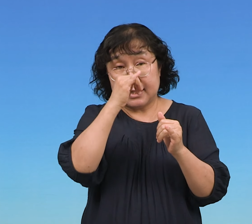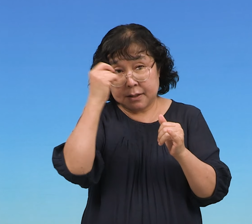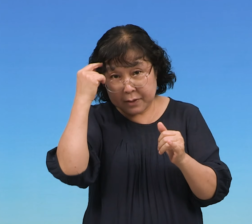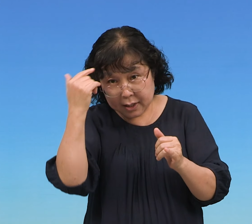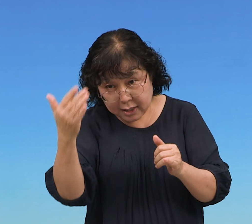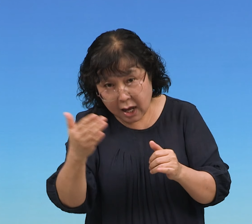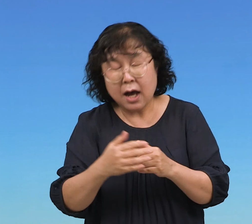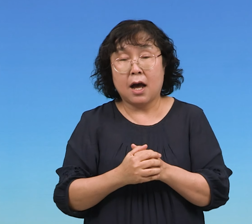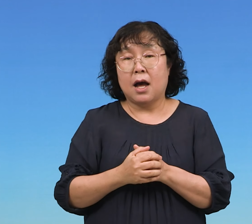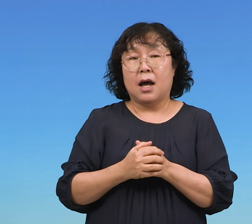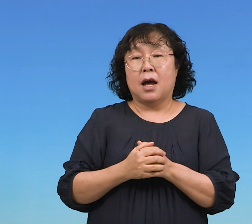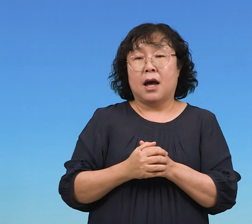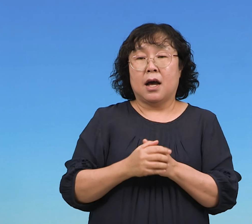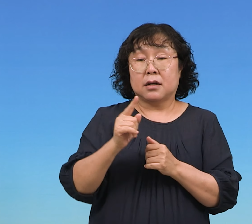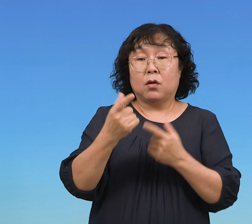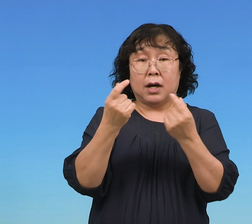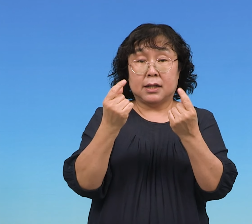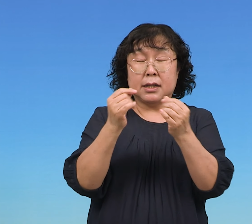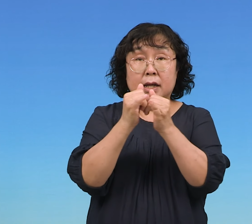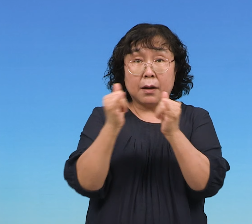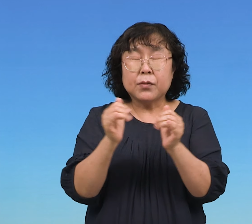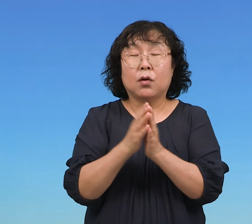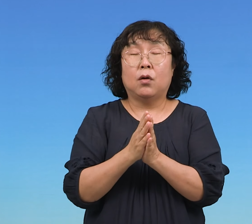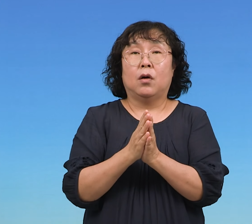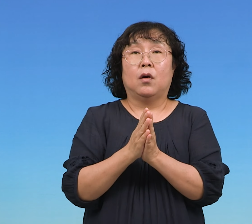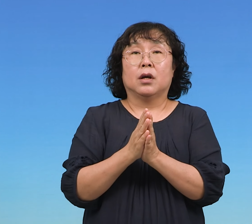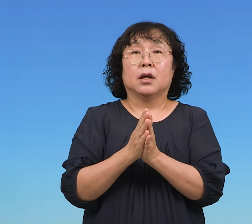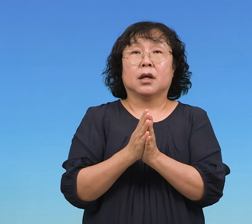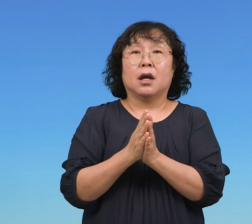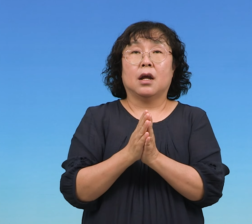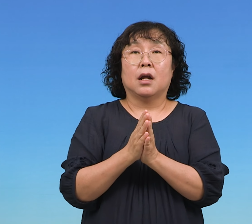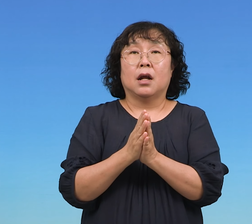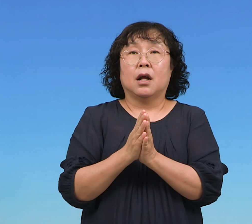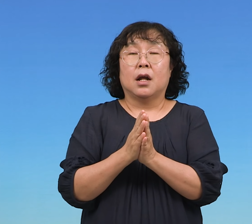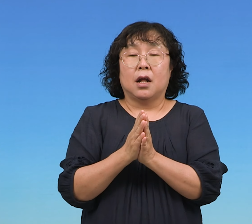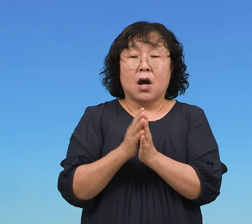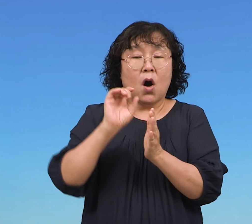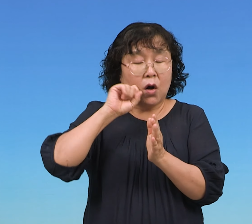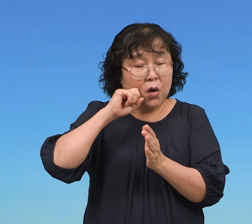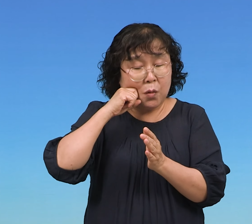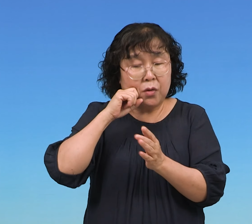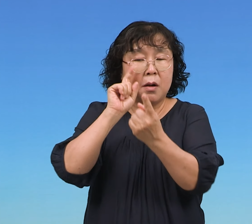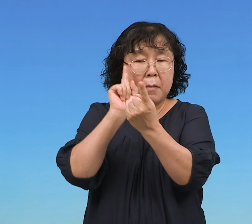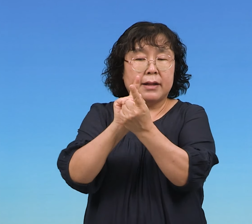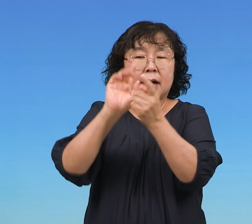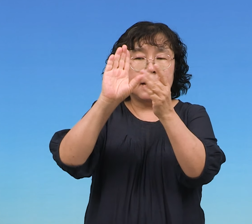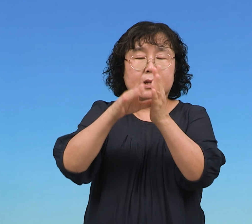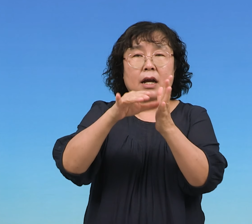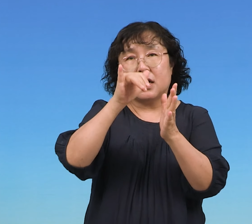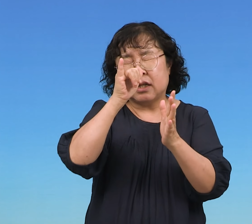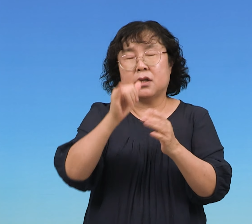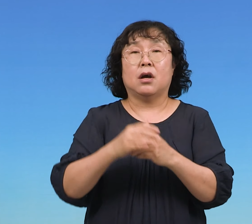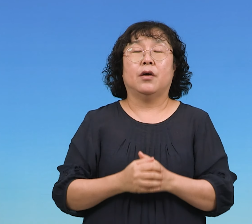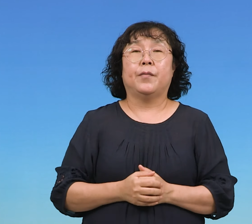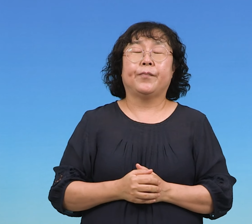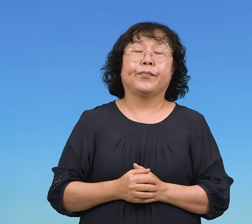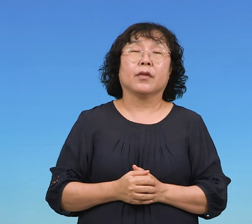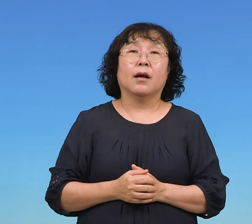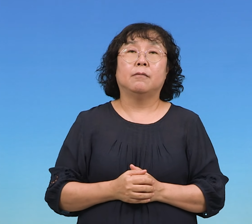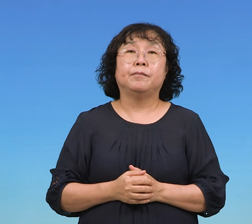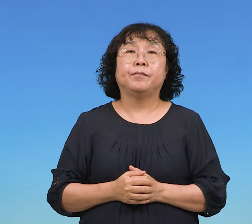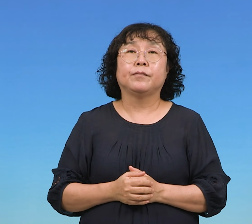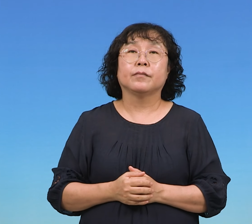계세요? 조금만 기다리세요. 곧 옵니다. 곧 와요. 안 올 수가 없습니다. 아니, 제가